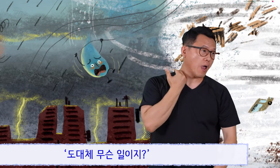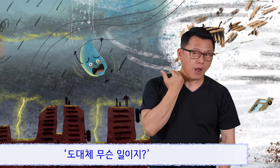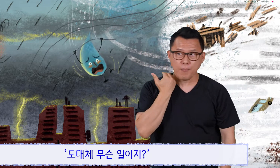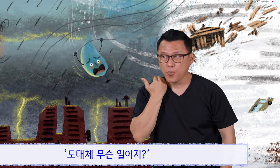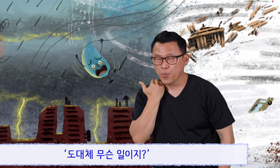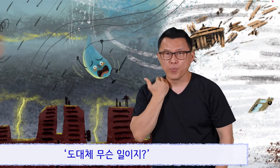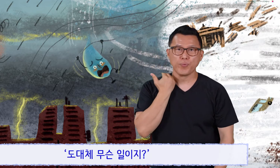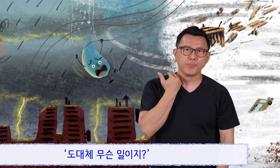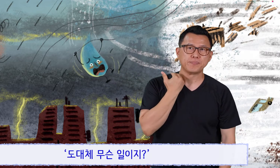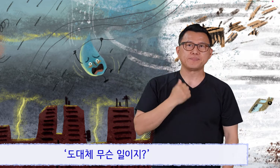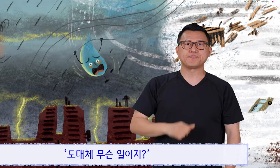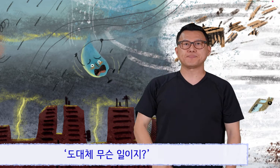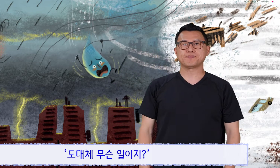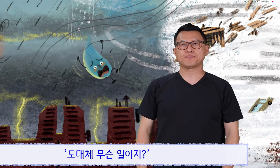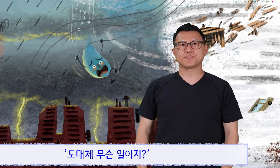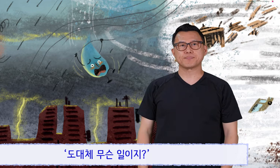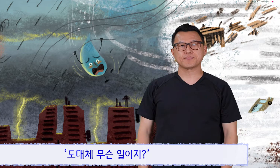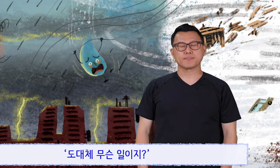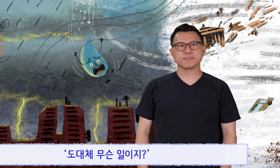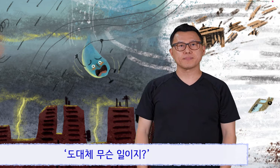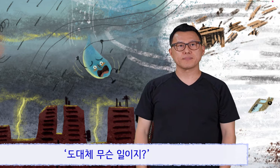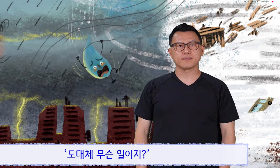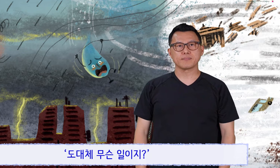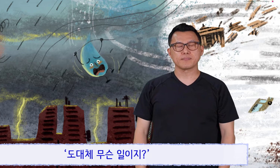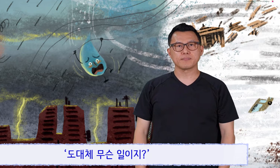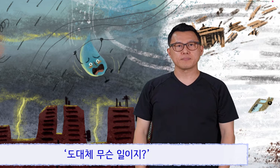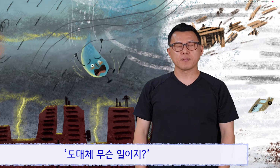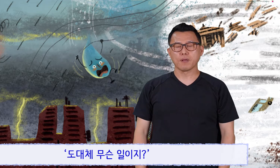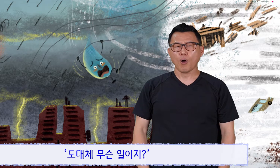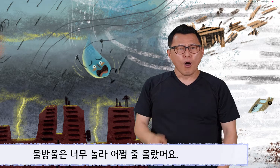않았어요. 도대체 무슨 일이지?